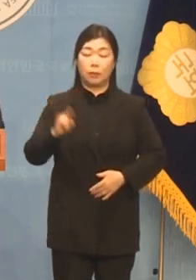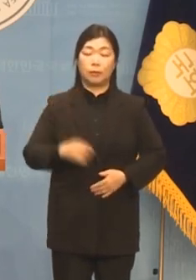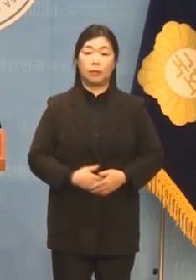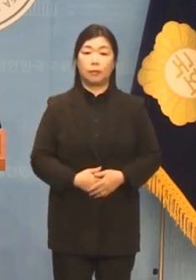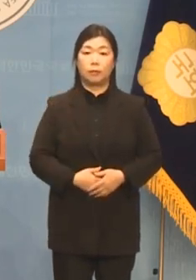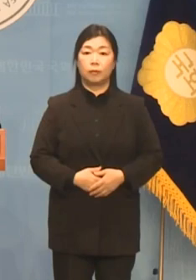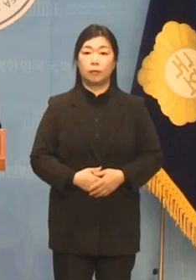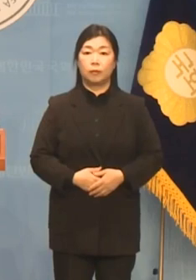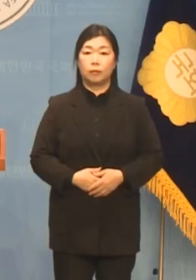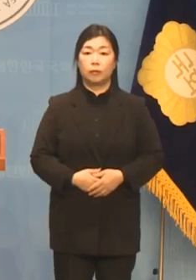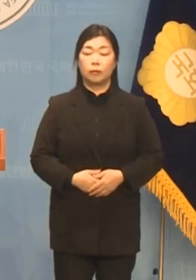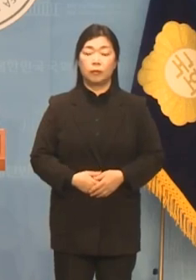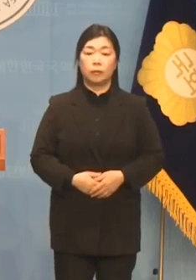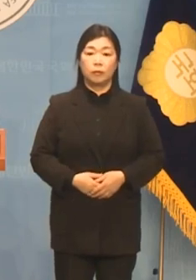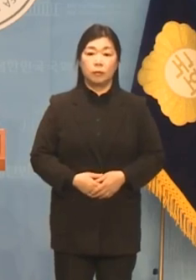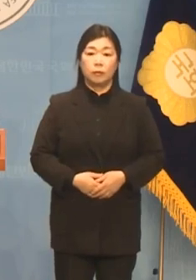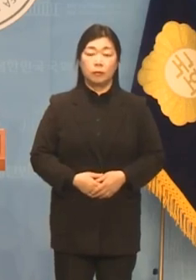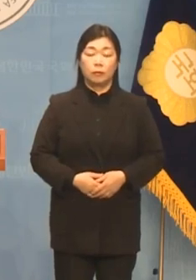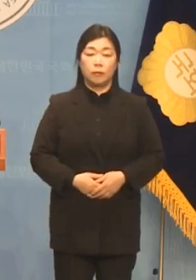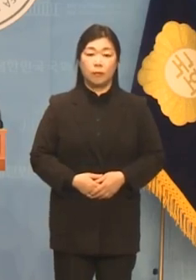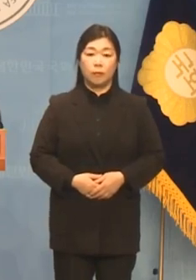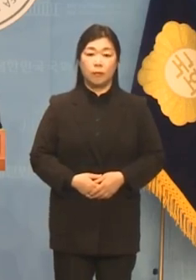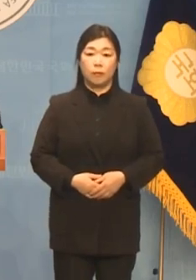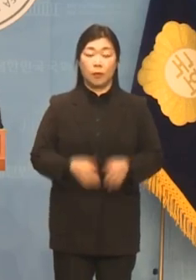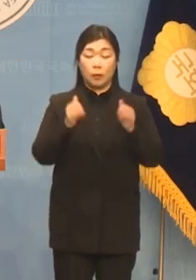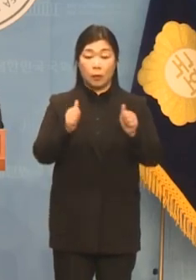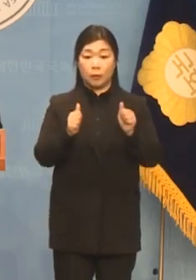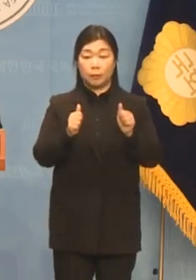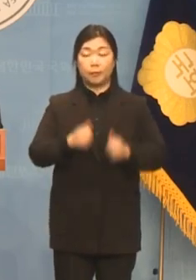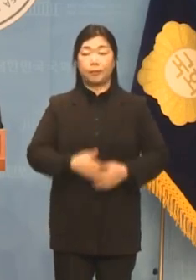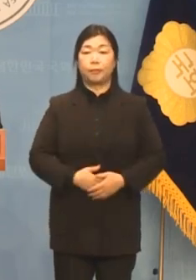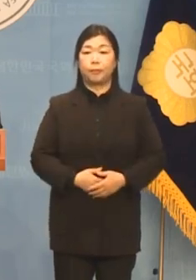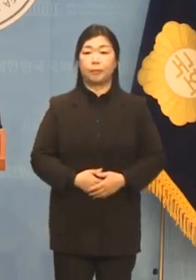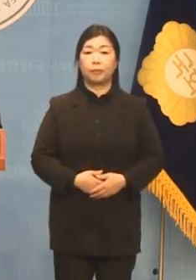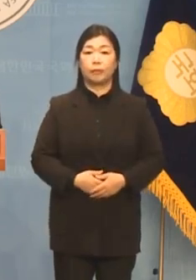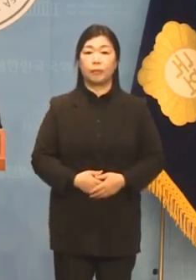시작하겠습니다 징역형을 선고받고 다시